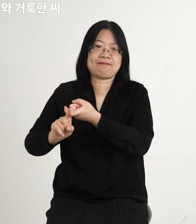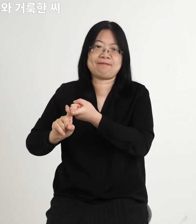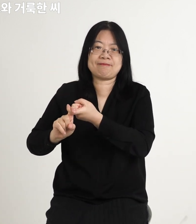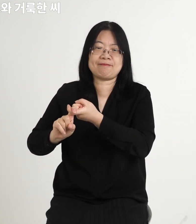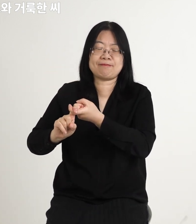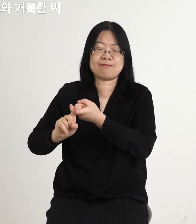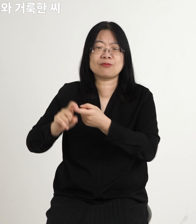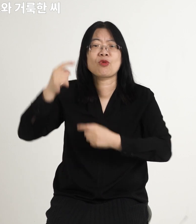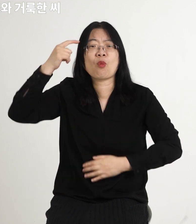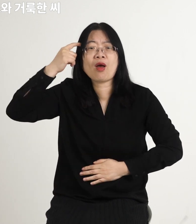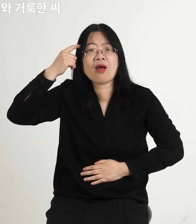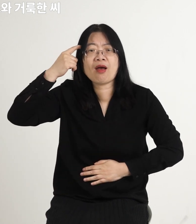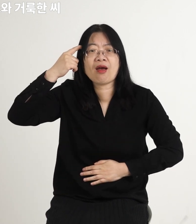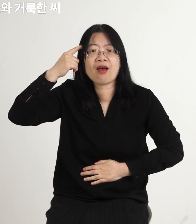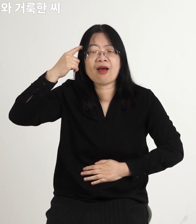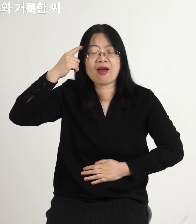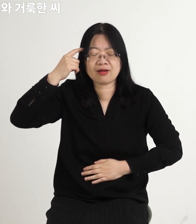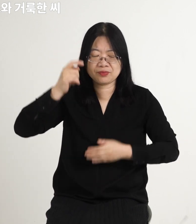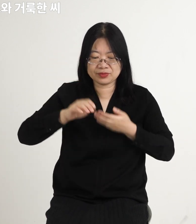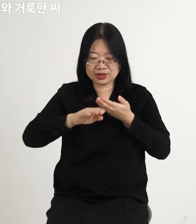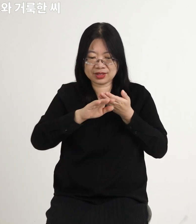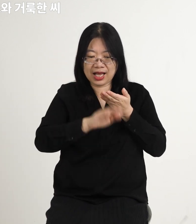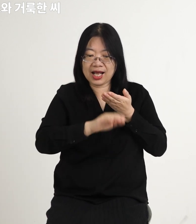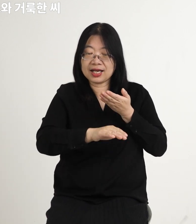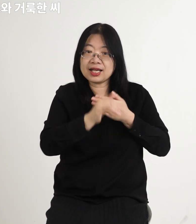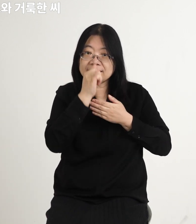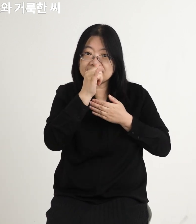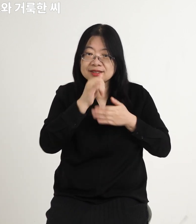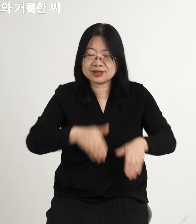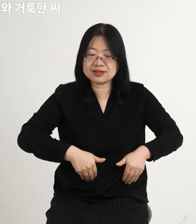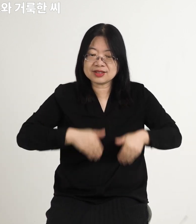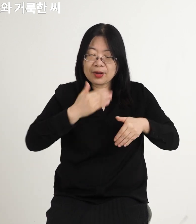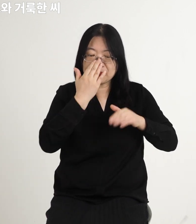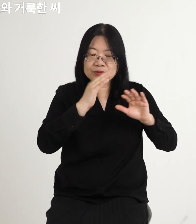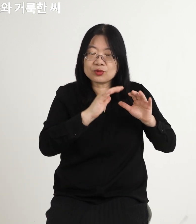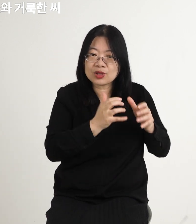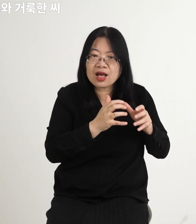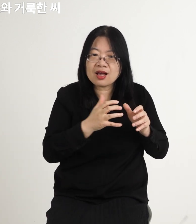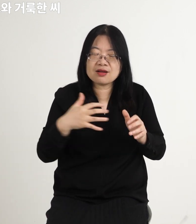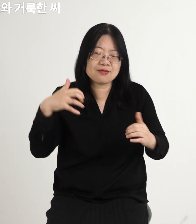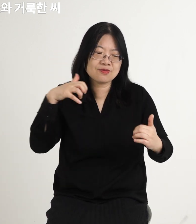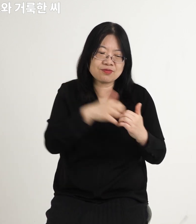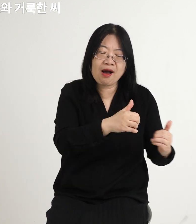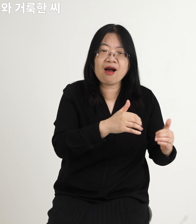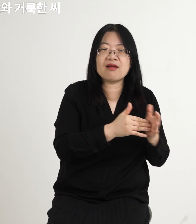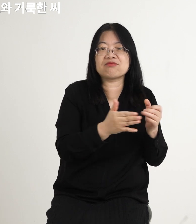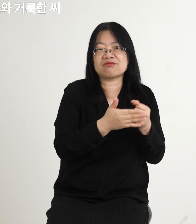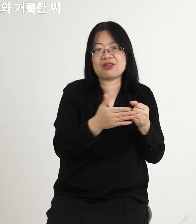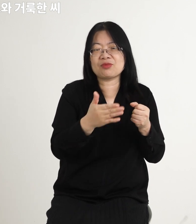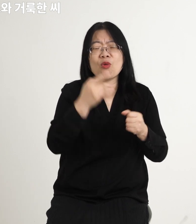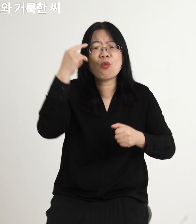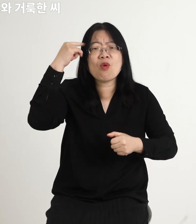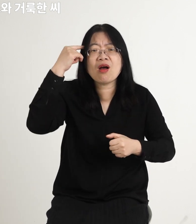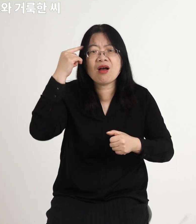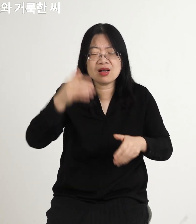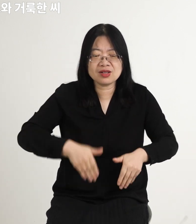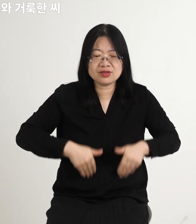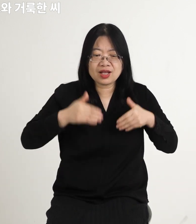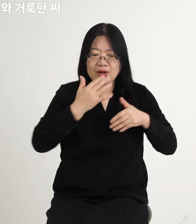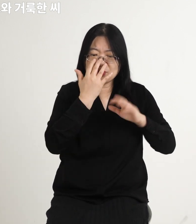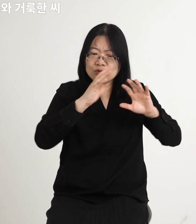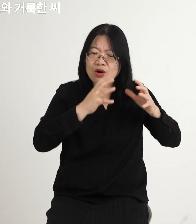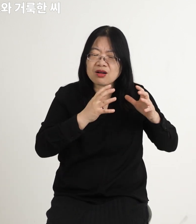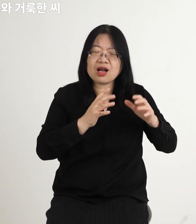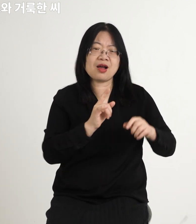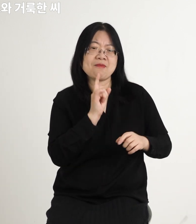왜? 이 아래쪽에 자리 잡은 유다를 손보기 위해서. 왜냐하면 유다가 호락호락